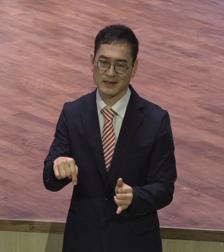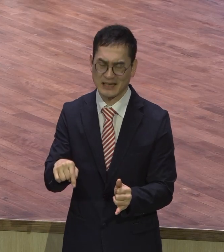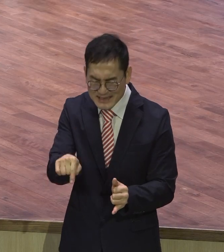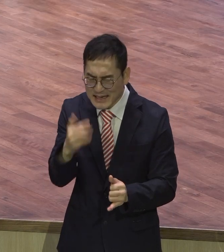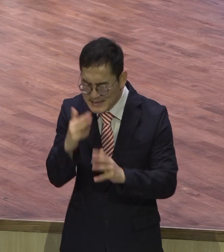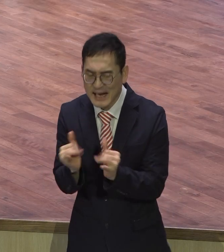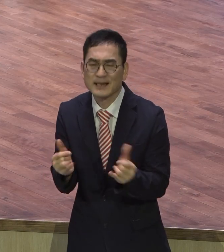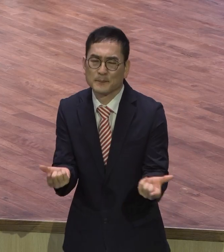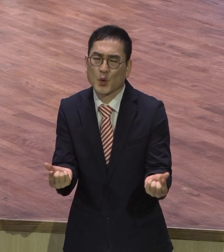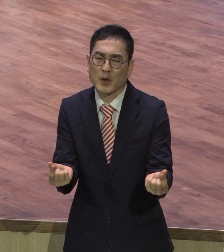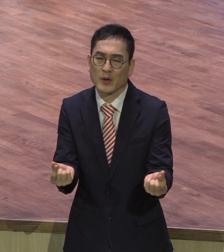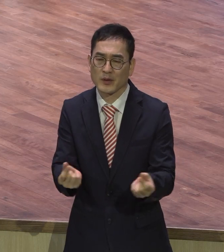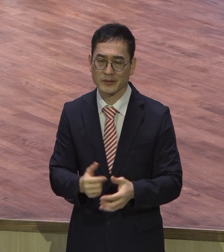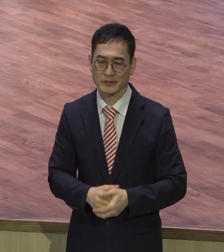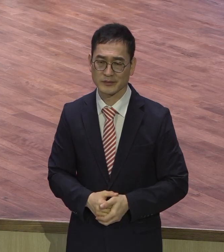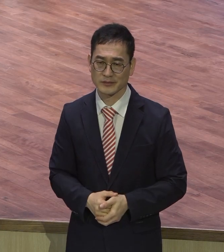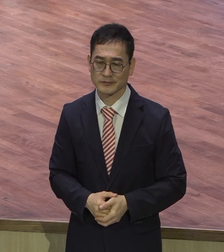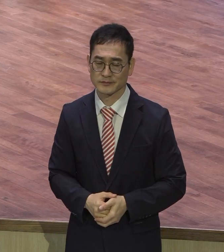마테도 세리였어요.